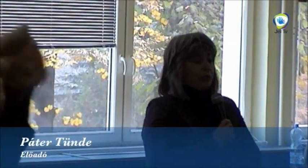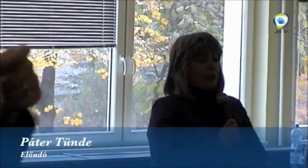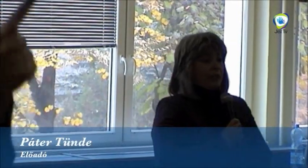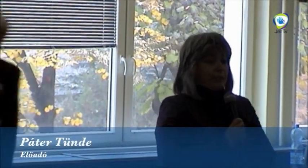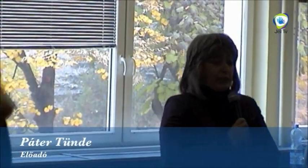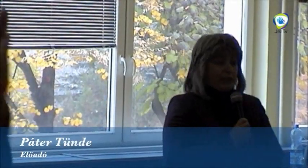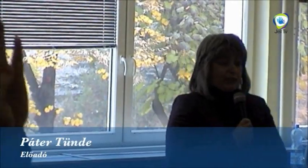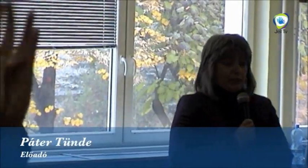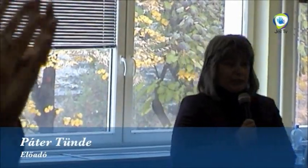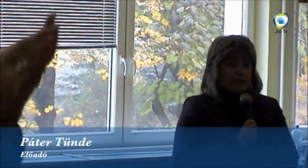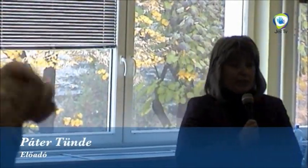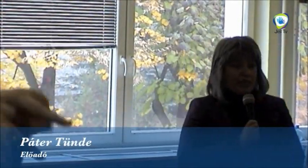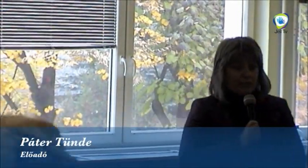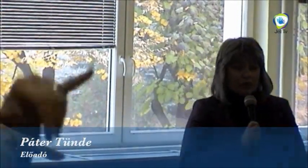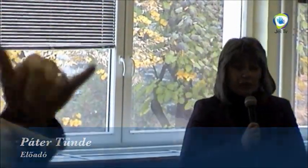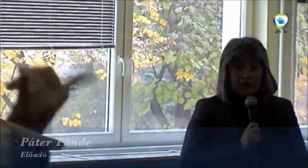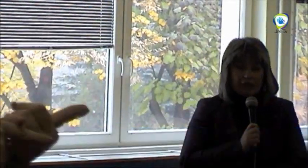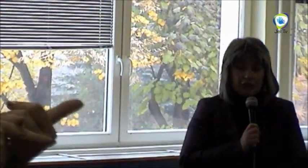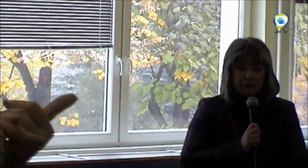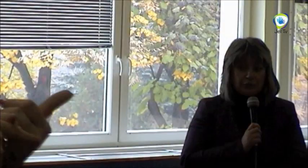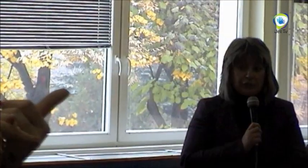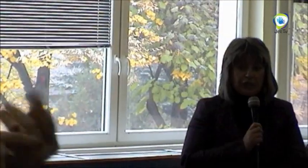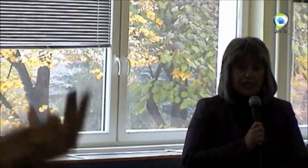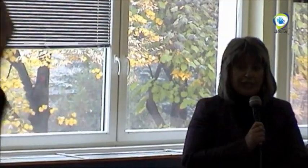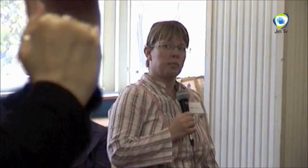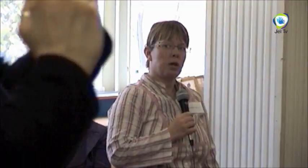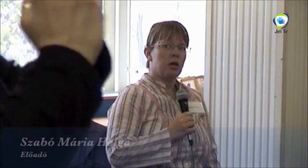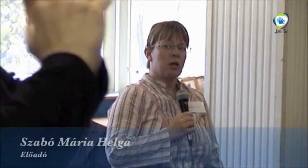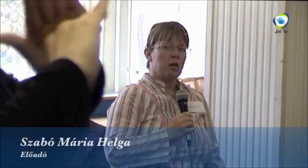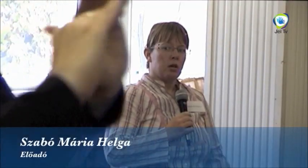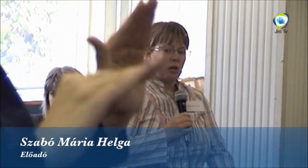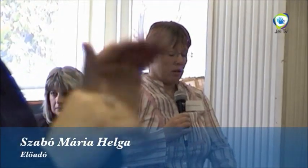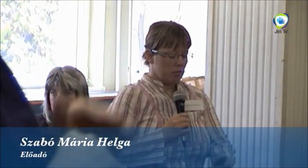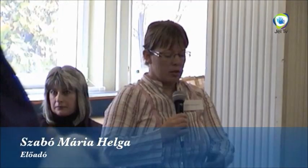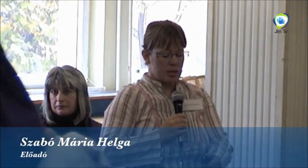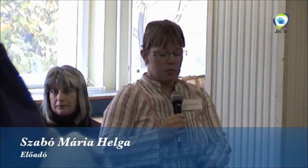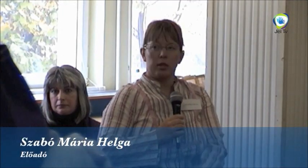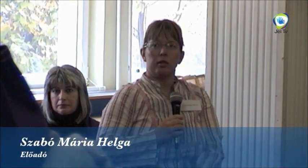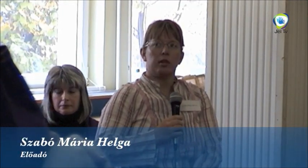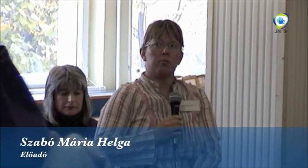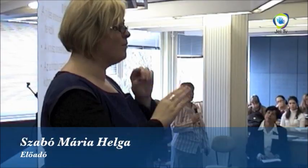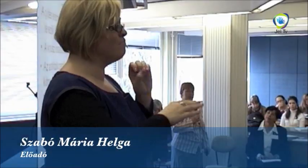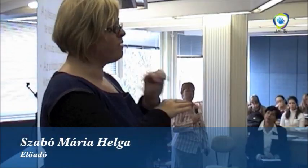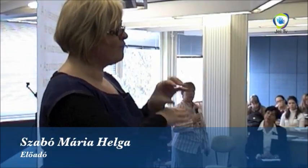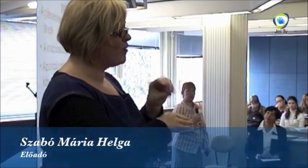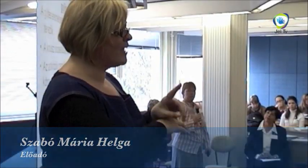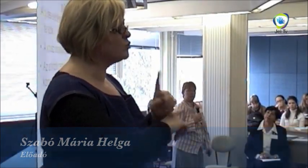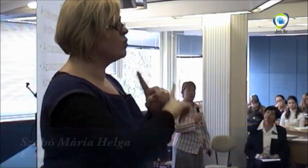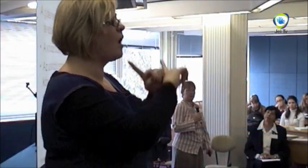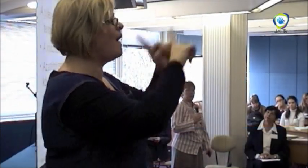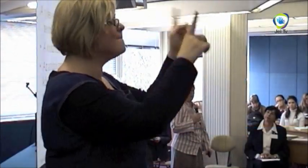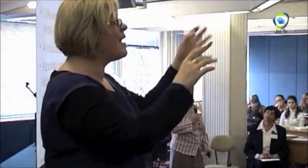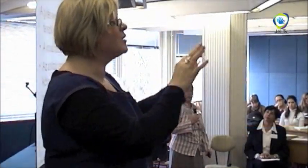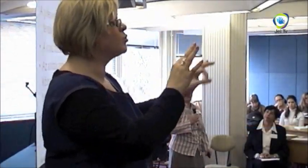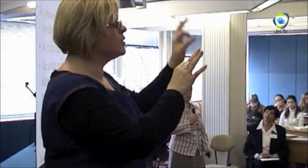témacsoportja. A legfontosabb feladatuk a jegy... Igazából jó inkább országokban ilyen gyűjtések már